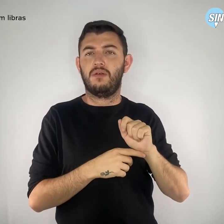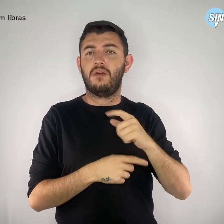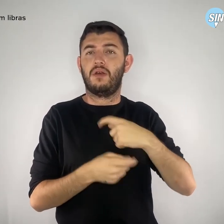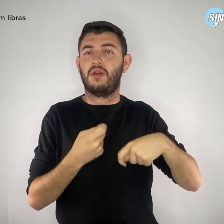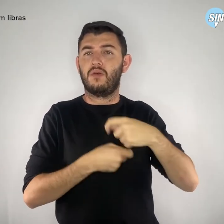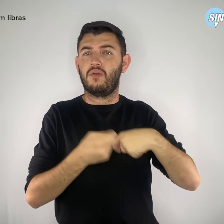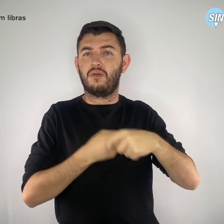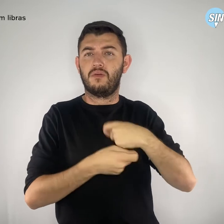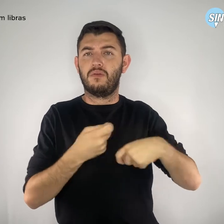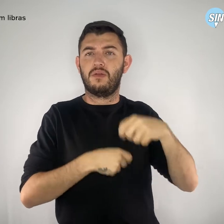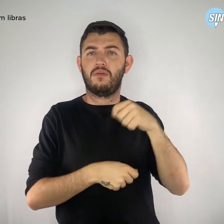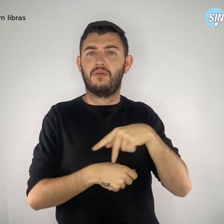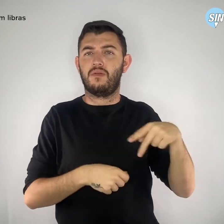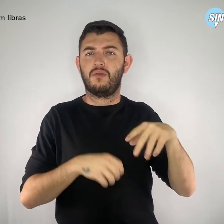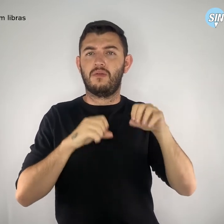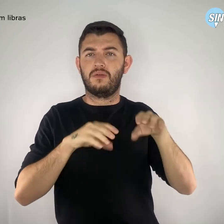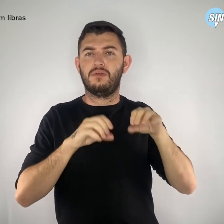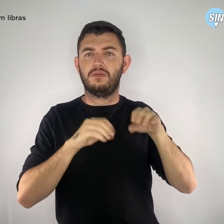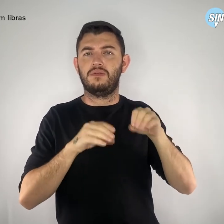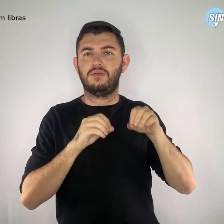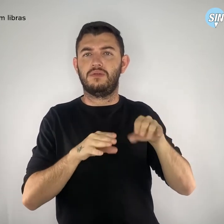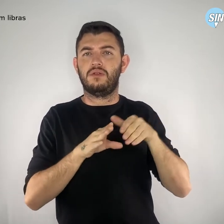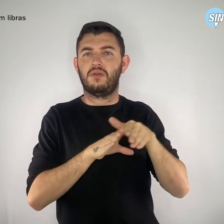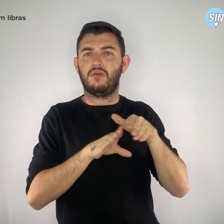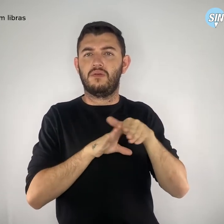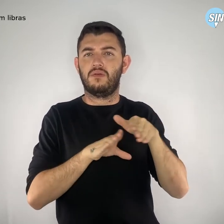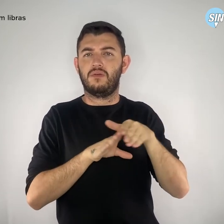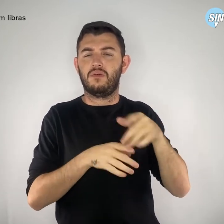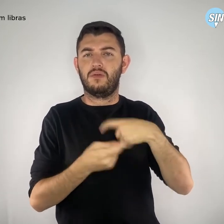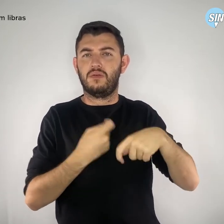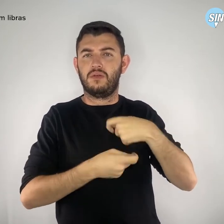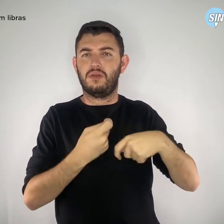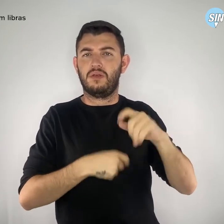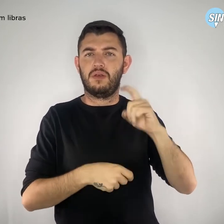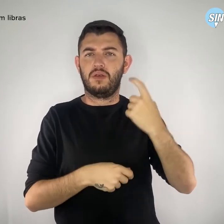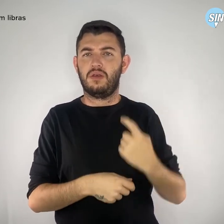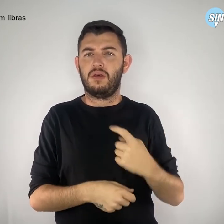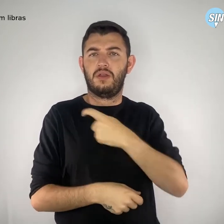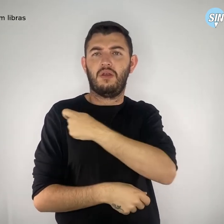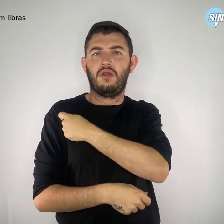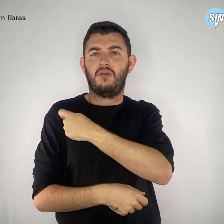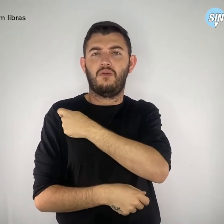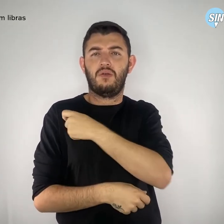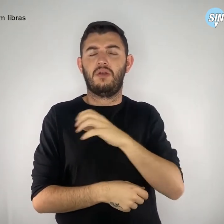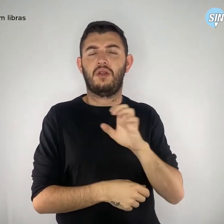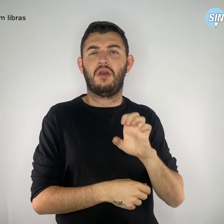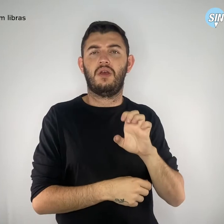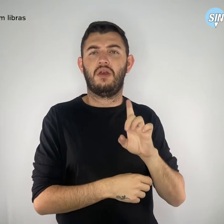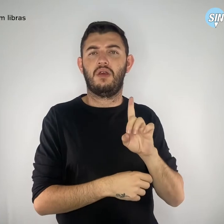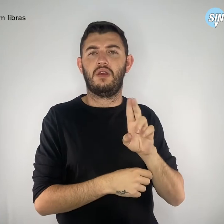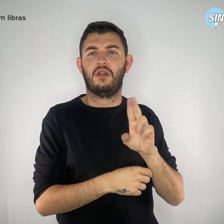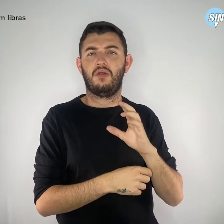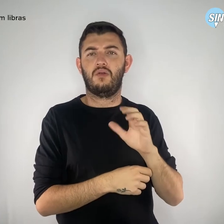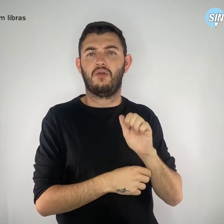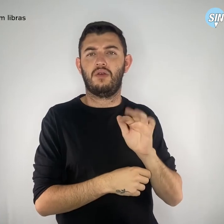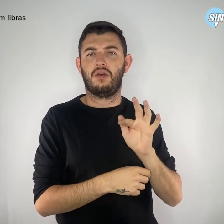educadora financeira e ex-aluno da Educafro. Acredito que corremos o risco